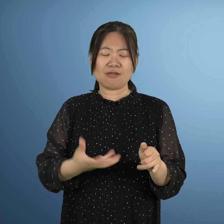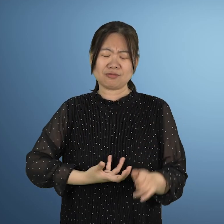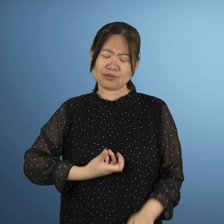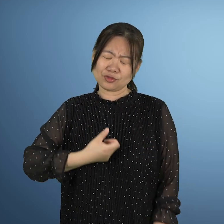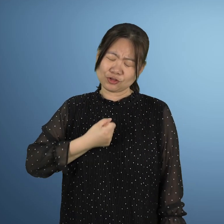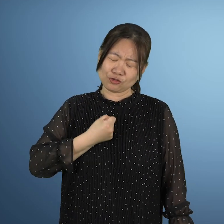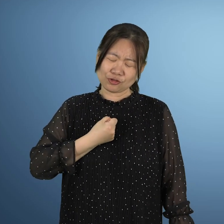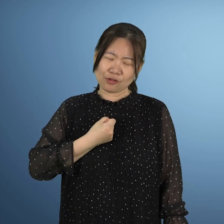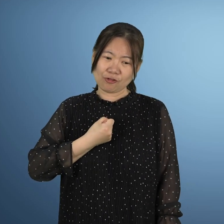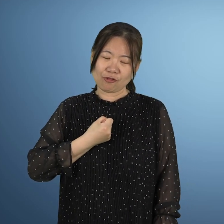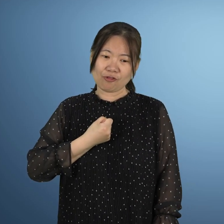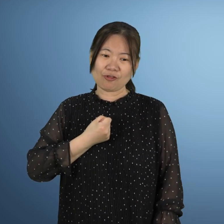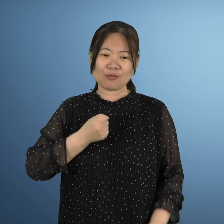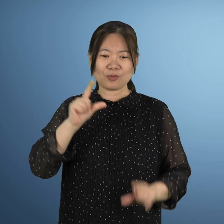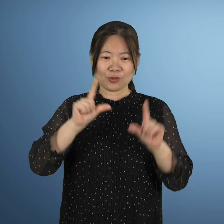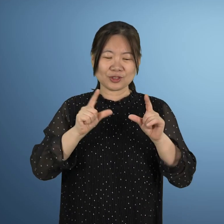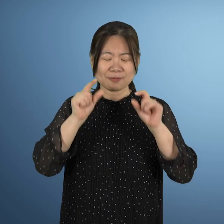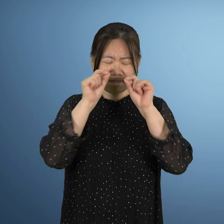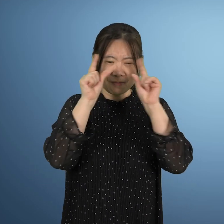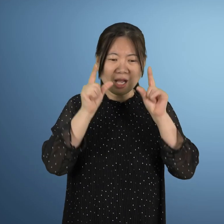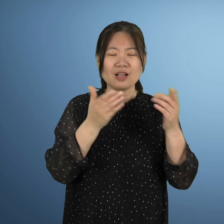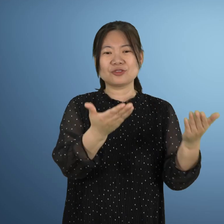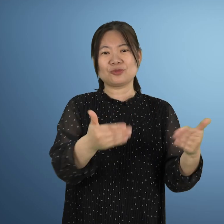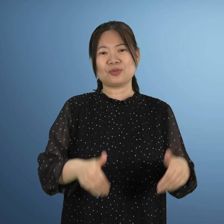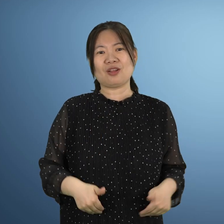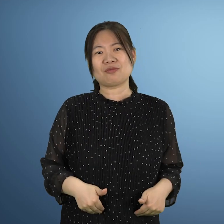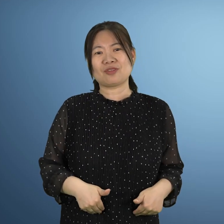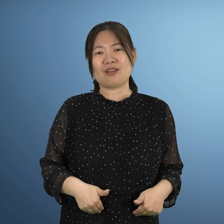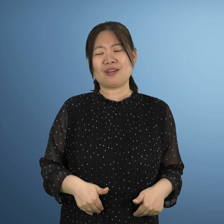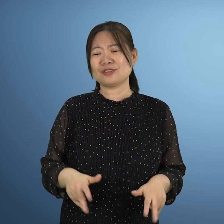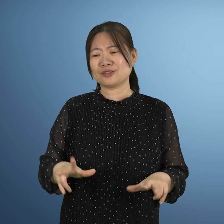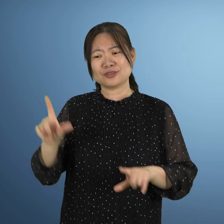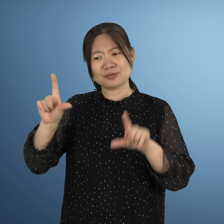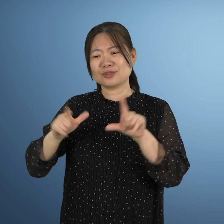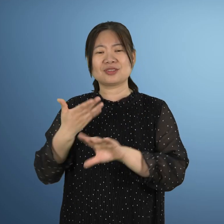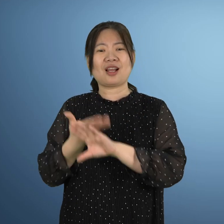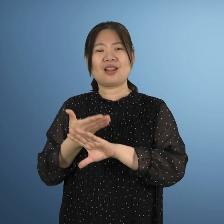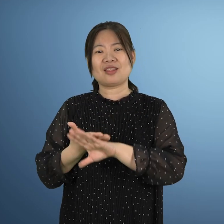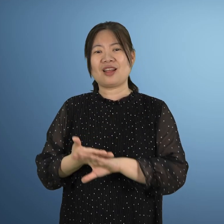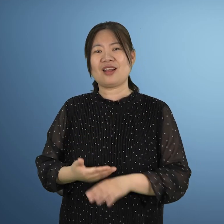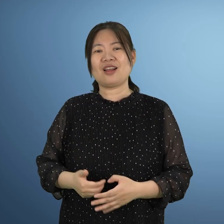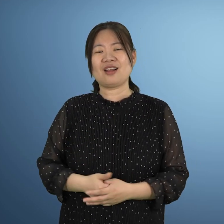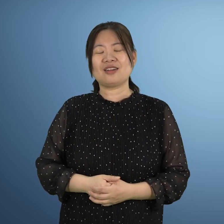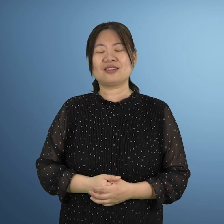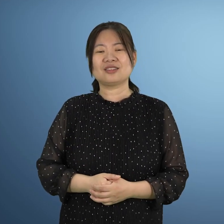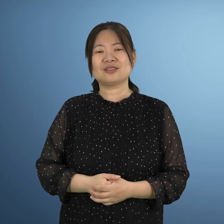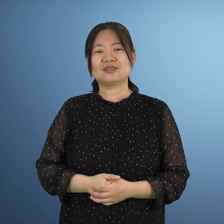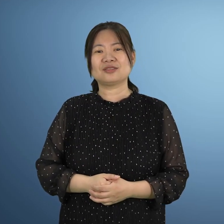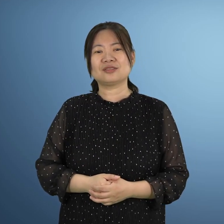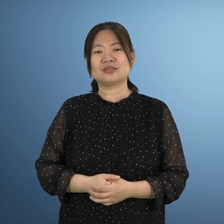충격을 줘야 돼요. 근데 지금 이상하게 충격을 주고 있잖아요. 오히려